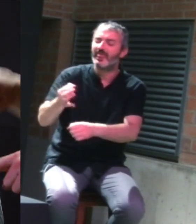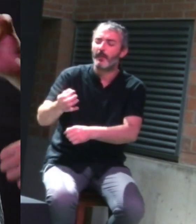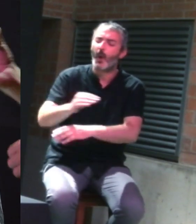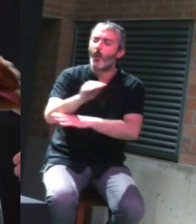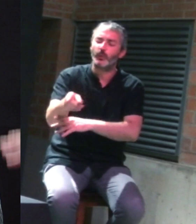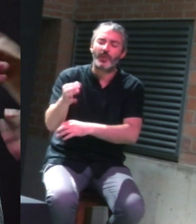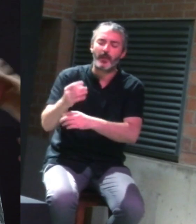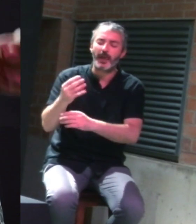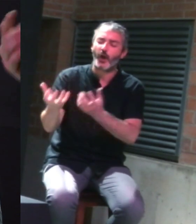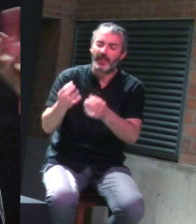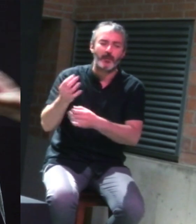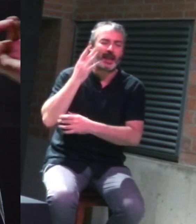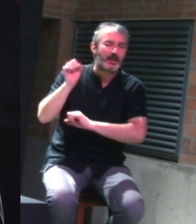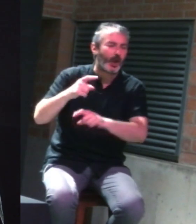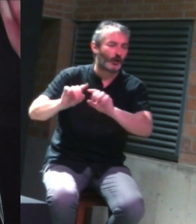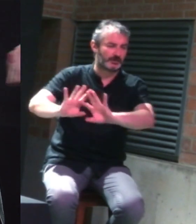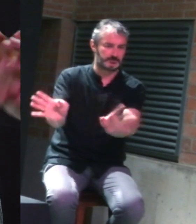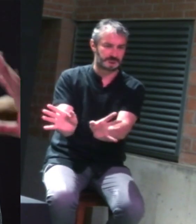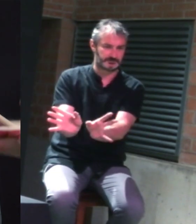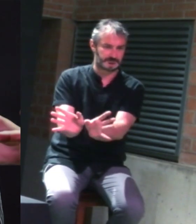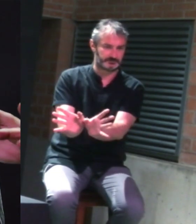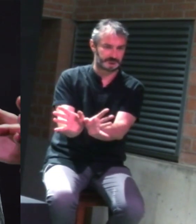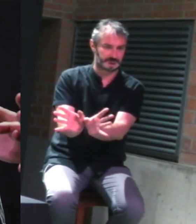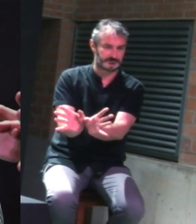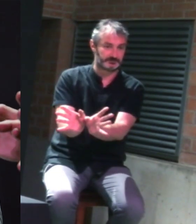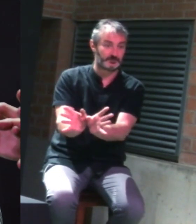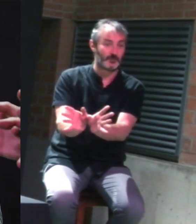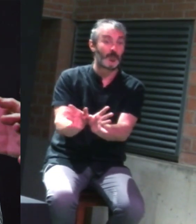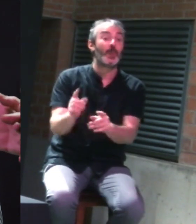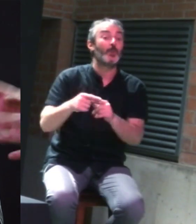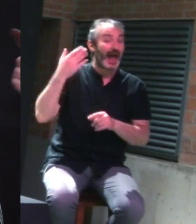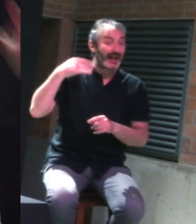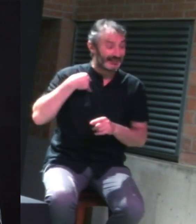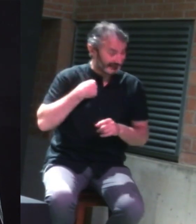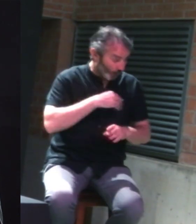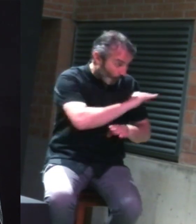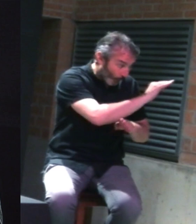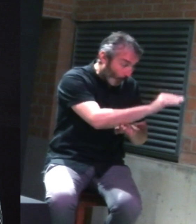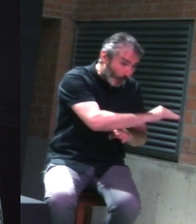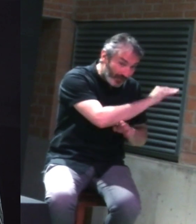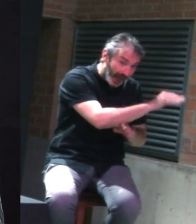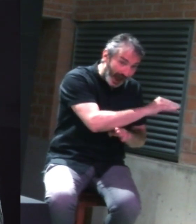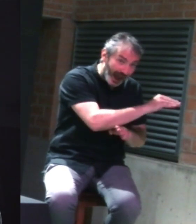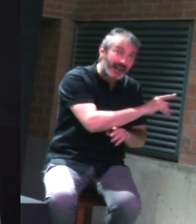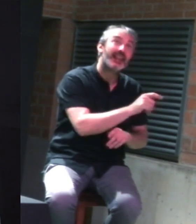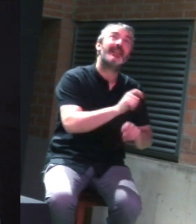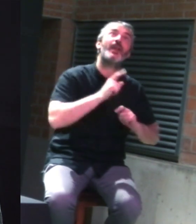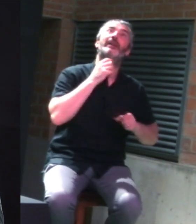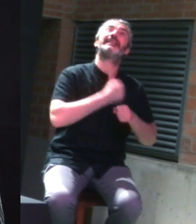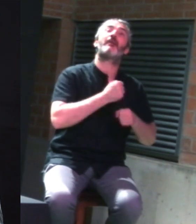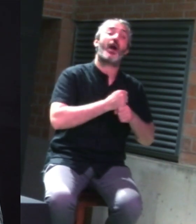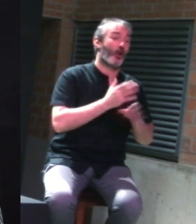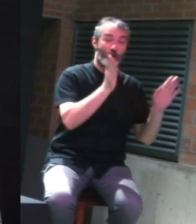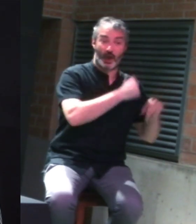tareas domésticas, los cuidados, no eran considerado trabajo, no eran